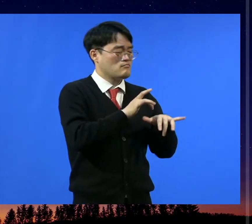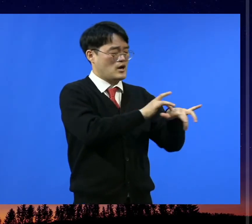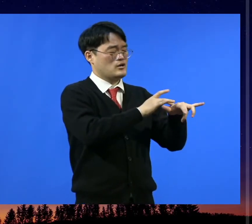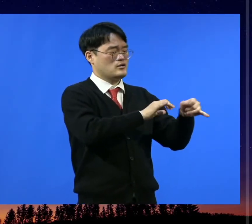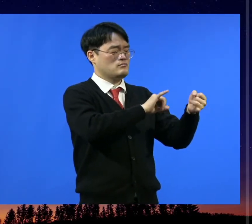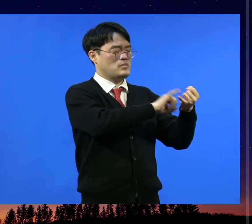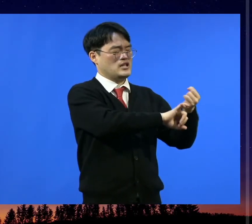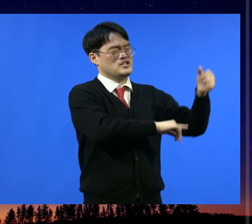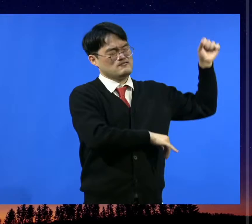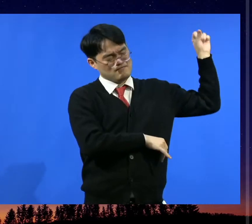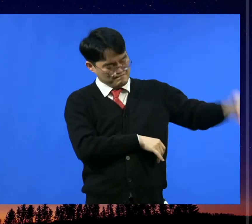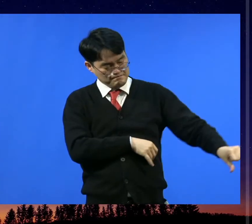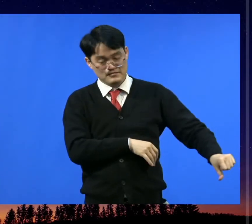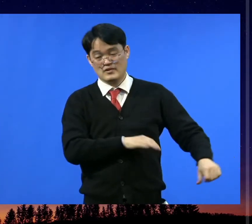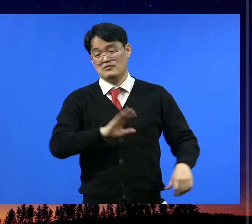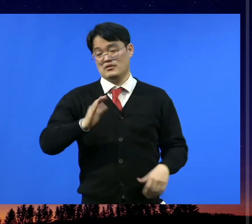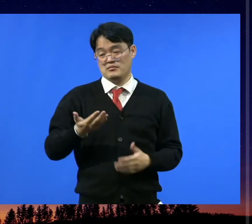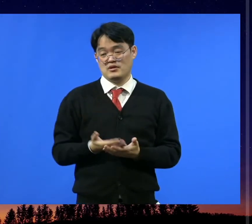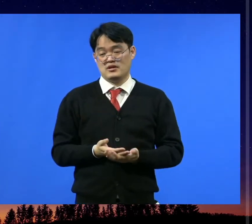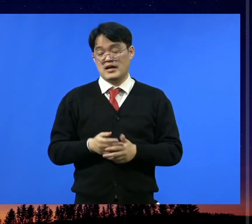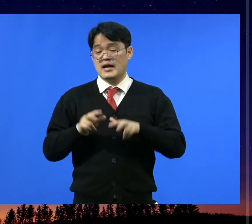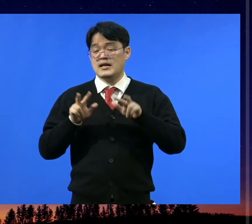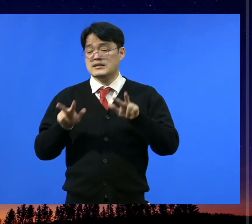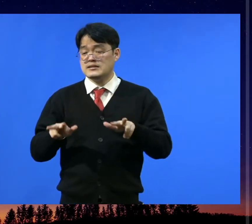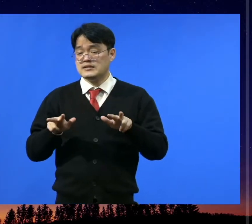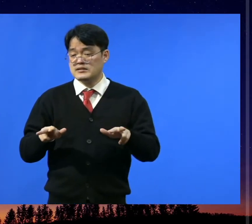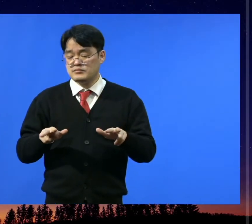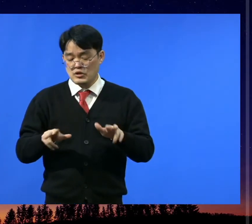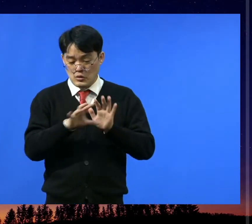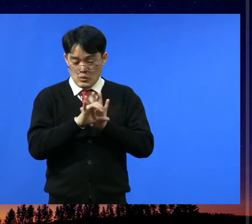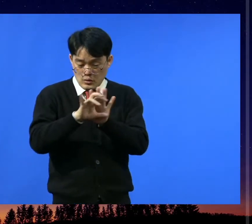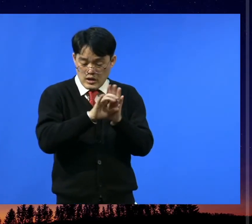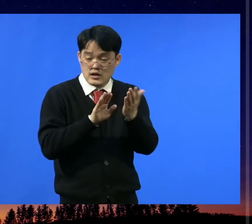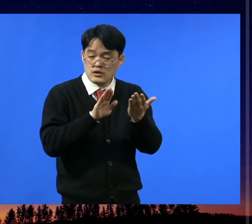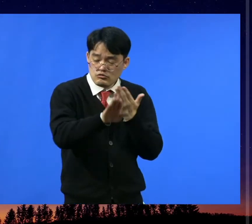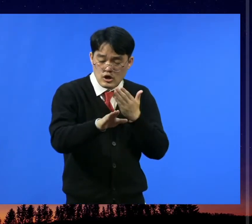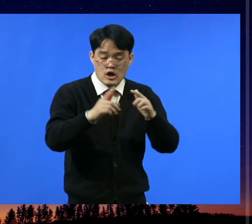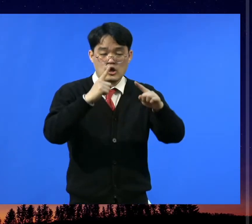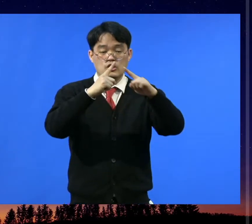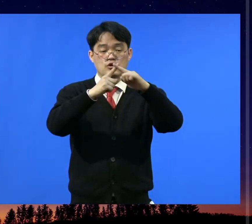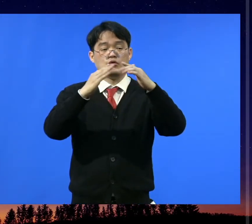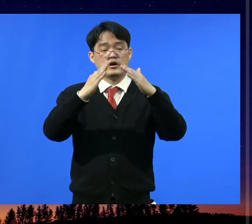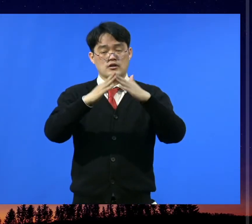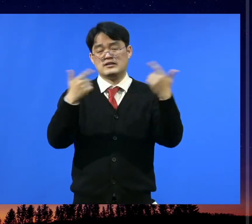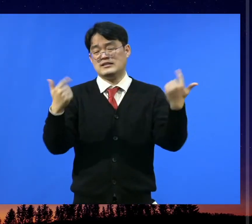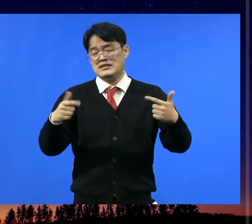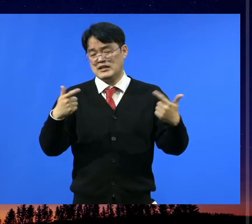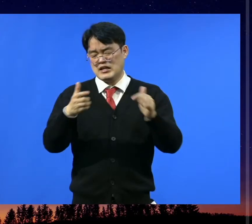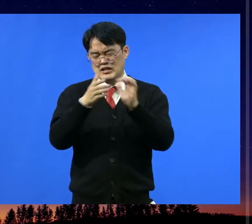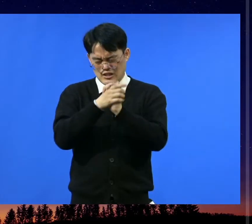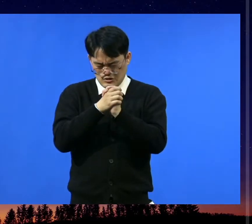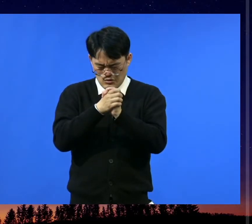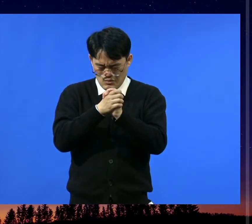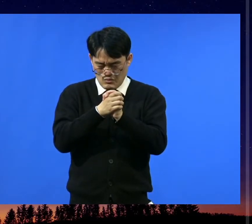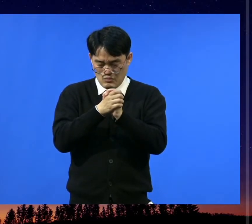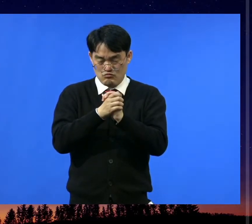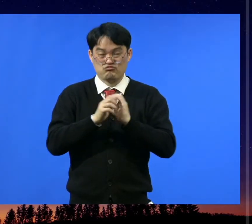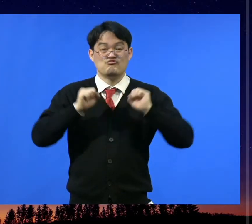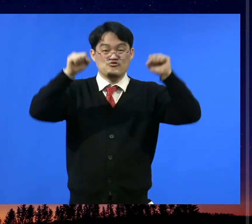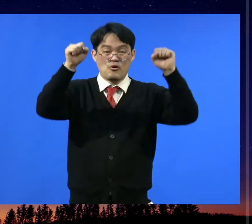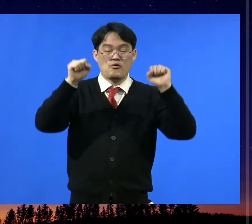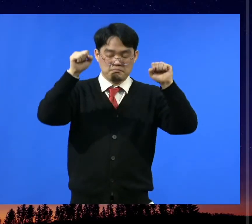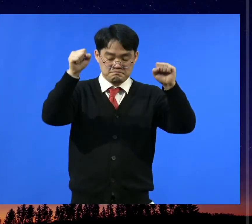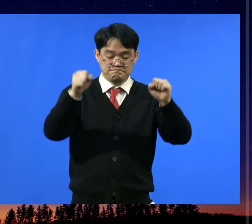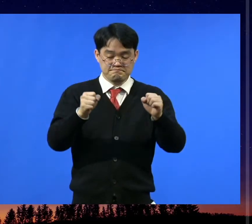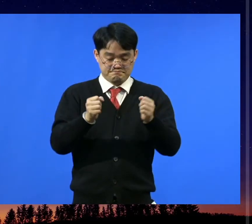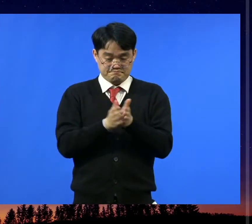코로나에 교회들마다 이런 기도 운동이 일어나야 돼요. 그래서 이번에 하는 겁니다, 여러분.